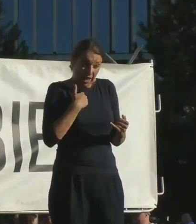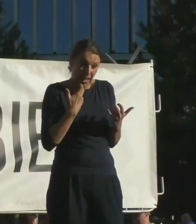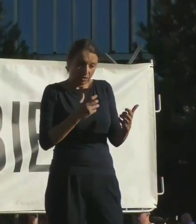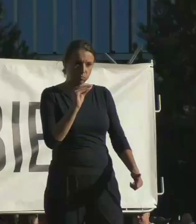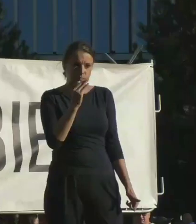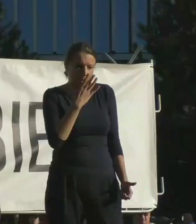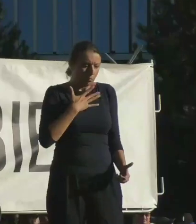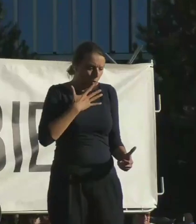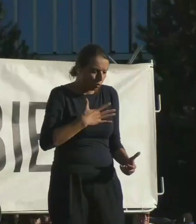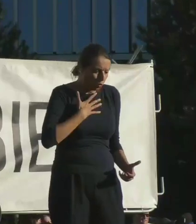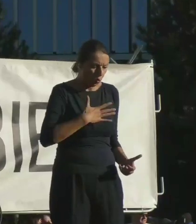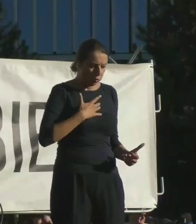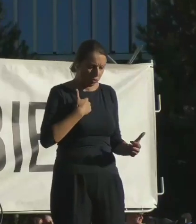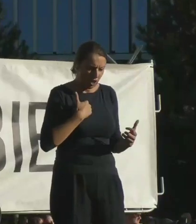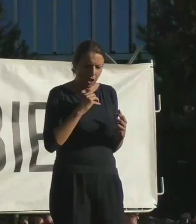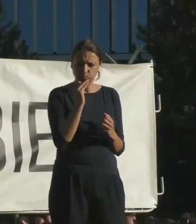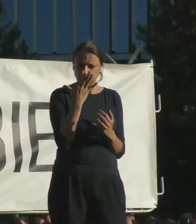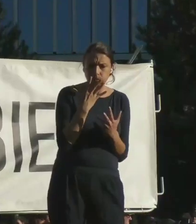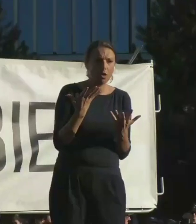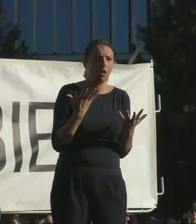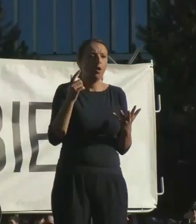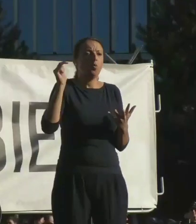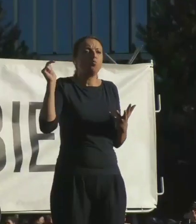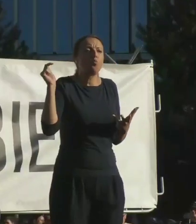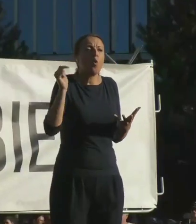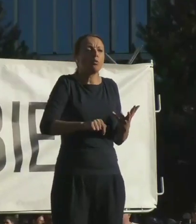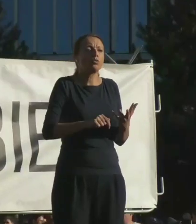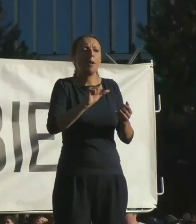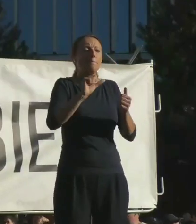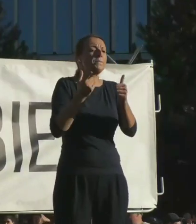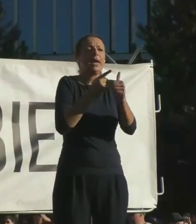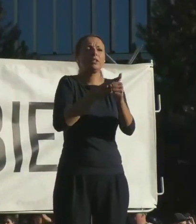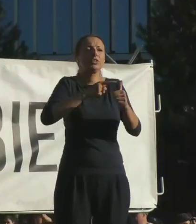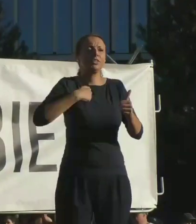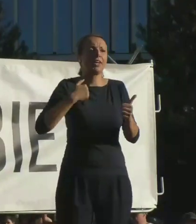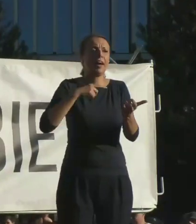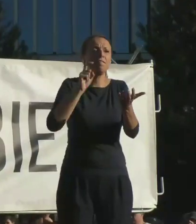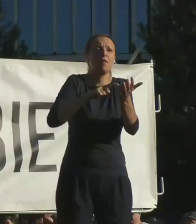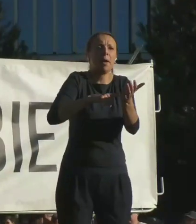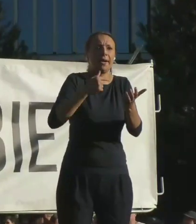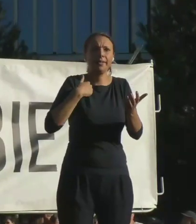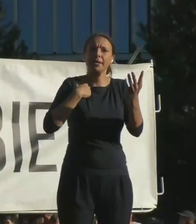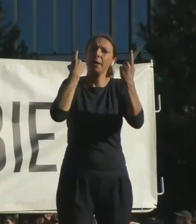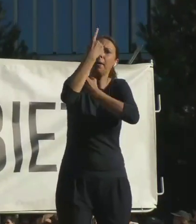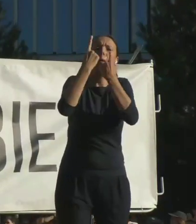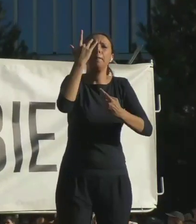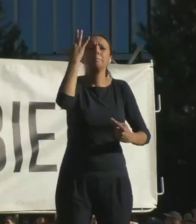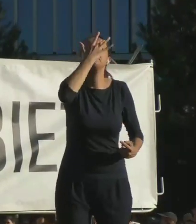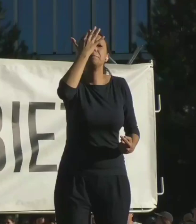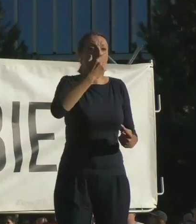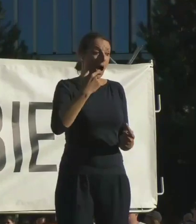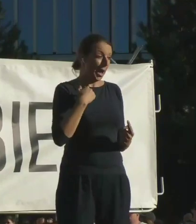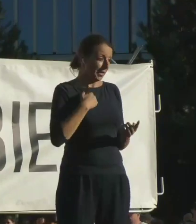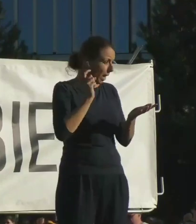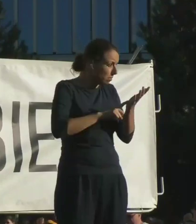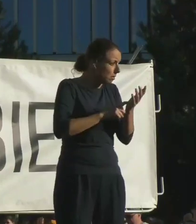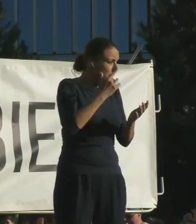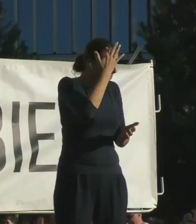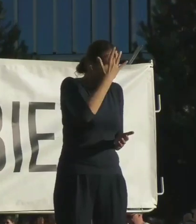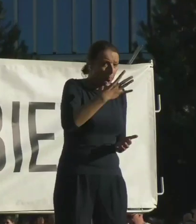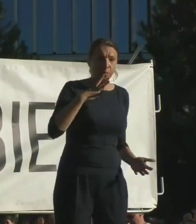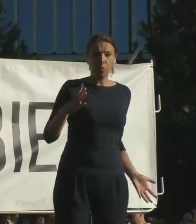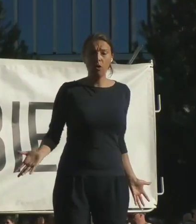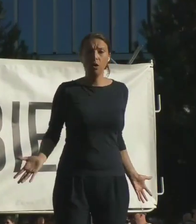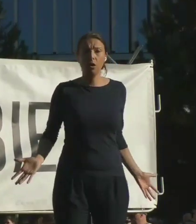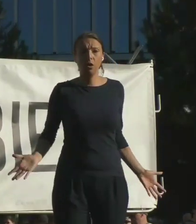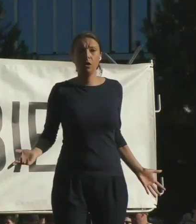rozczarowanie, żeby czuć, odczuwać rozczarowanie, trzeba mieć oczekiwania. Czy ja miałam oczekiwania, czy